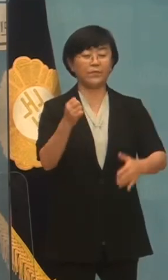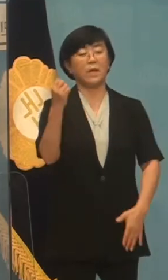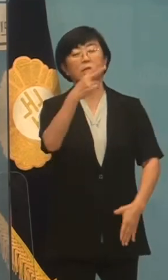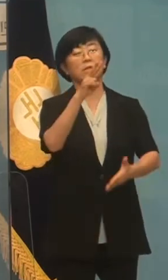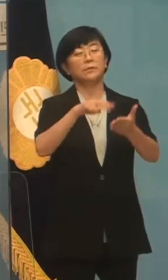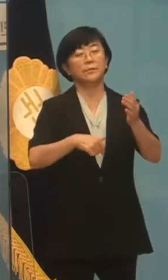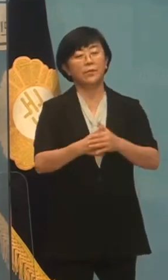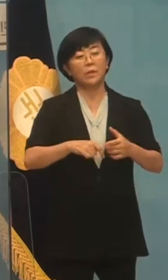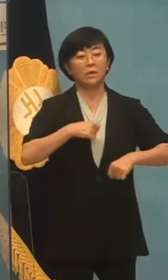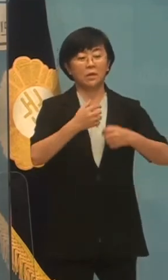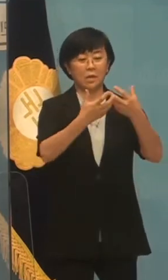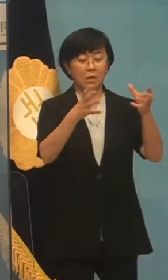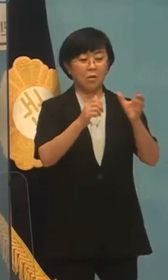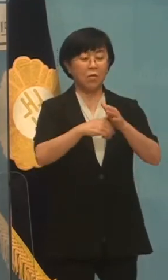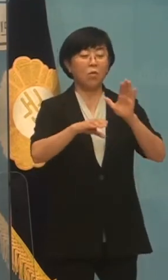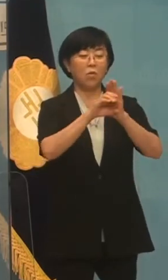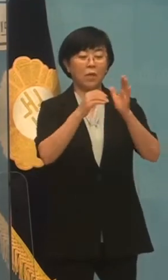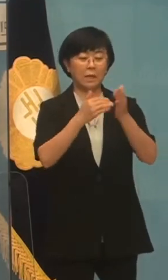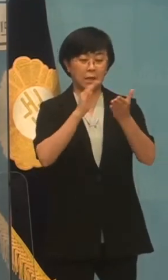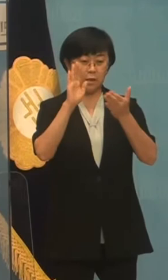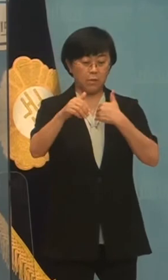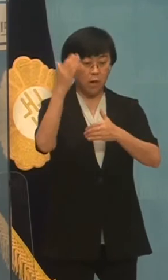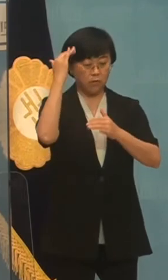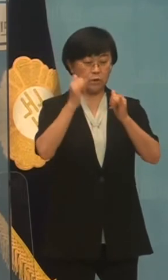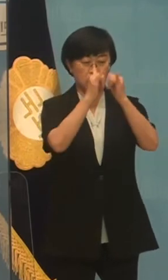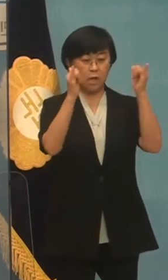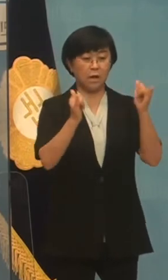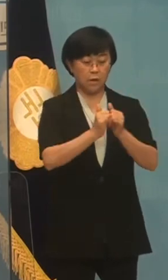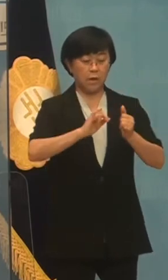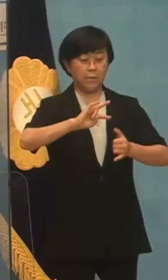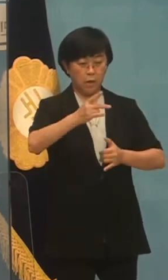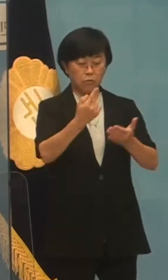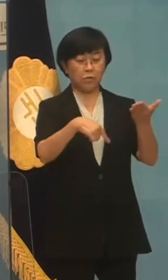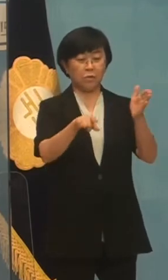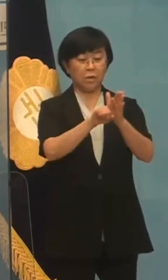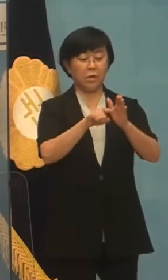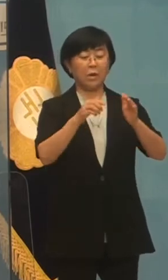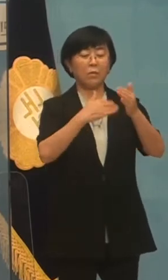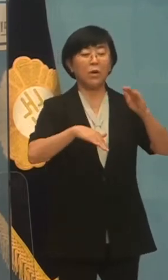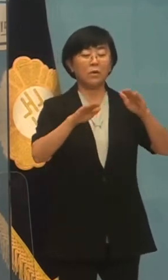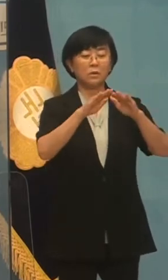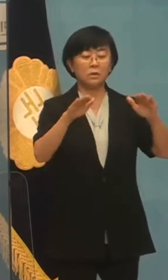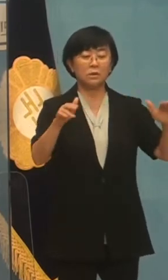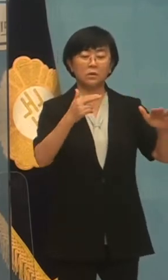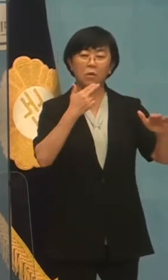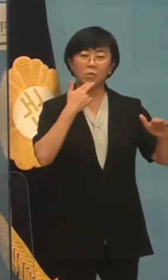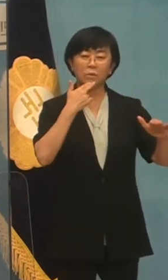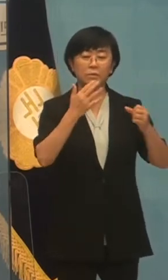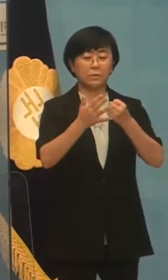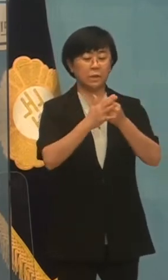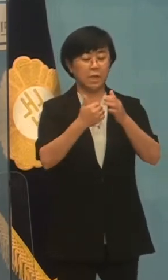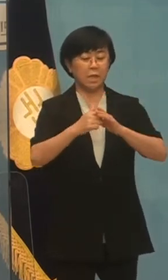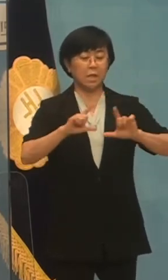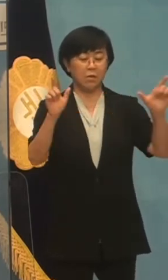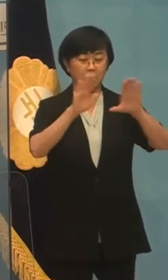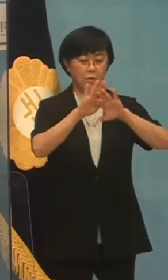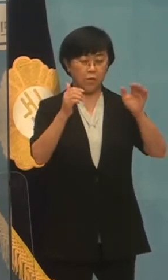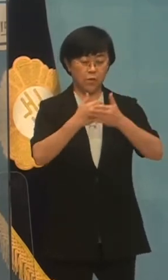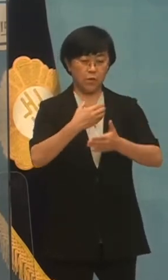다시 읽겠습니다. 정의당은 코로나 이후 한국 사회 대전환을 위해 불평등, 기후 위기, 차별